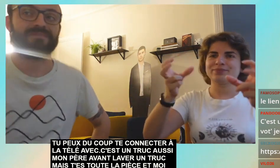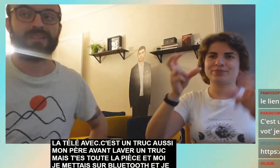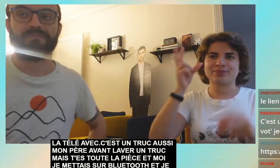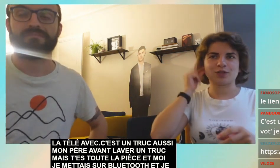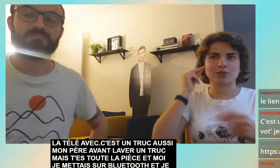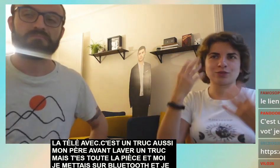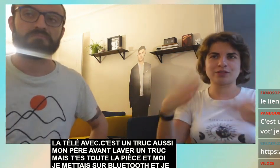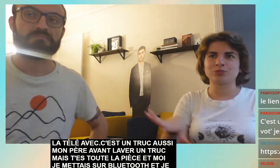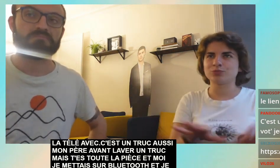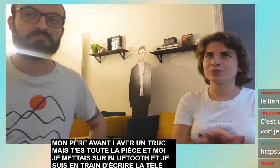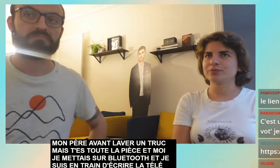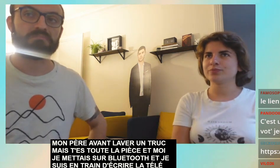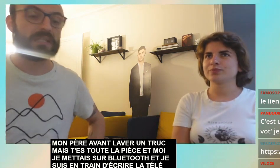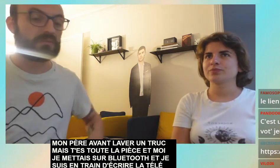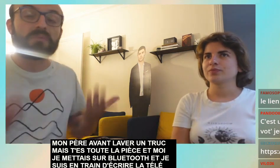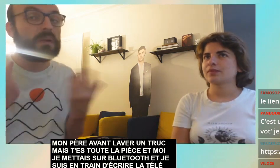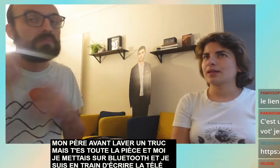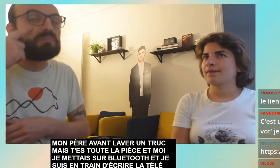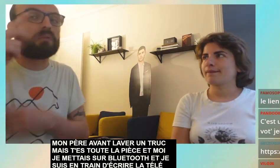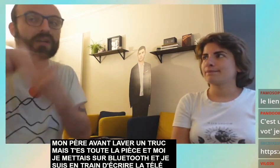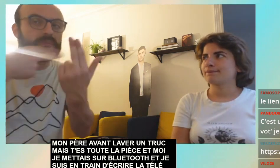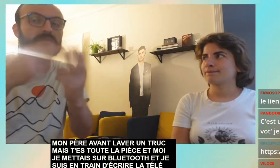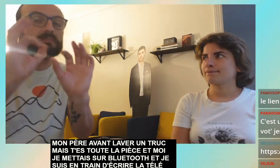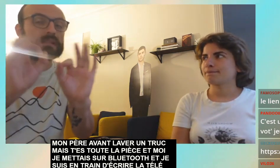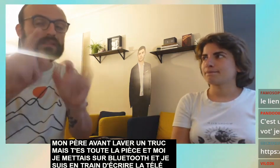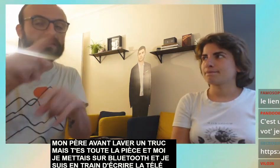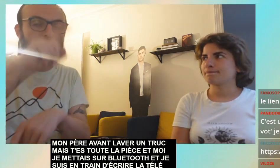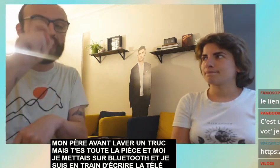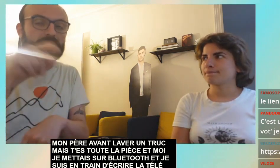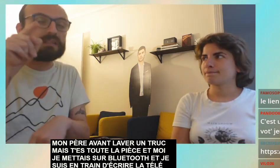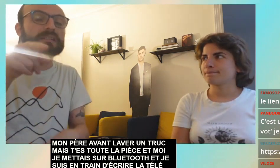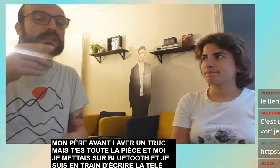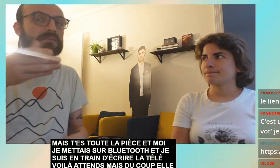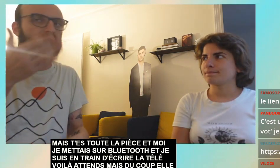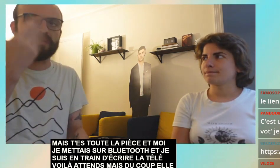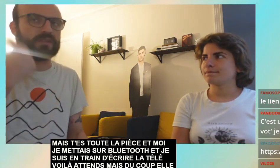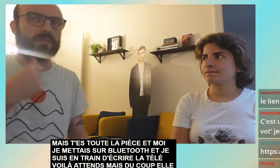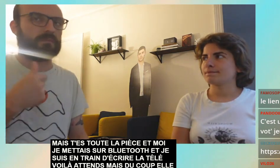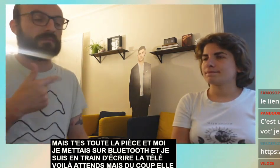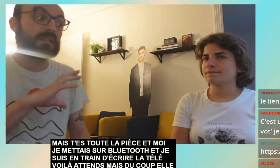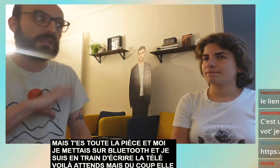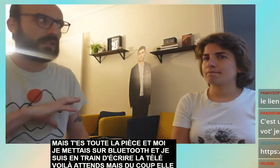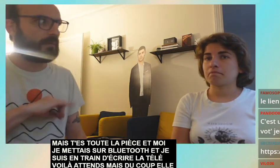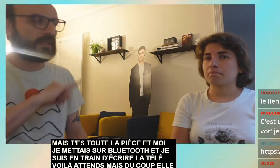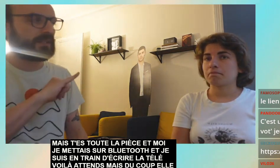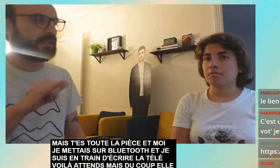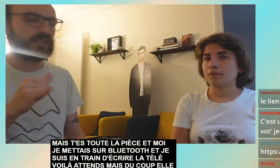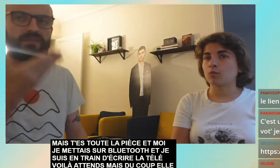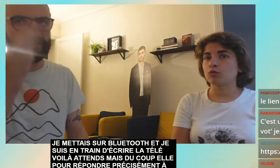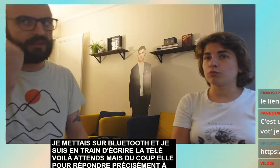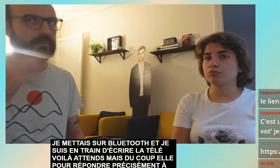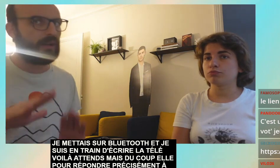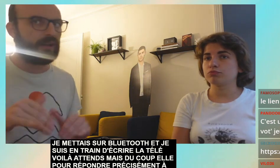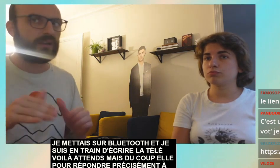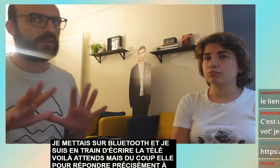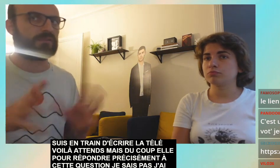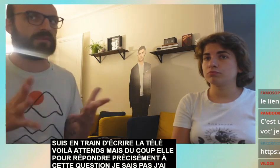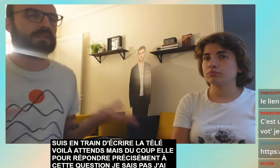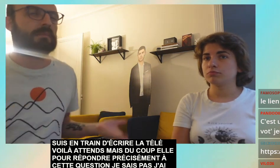Voilà. Attends, c'est tout. Mais du coup, pour répondre précisément à cette question, moi je sais pas. J'ai jamais essayé, je sais pas comment ça